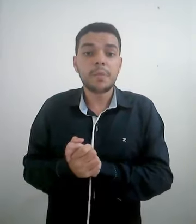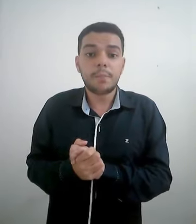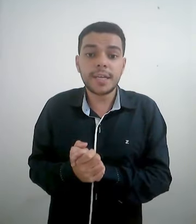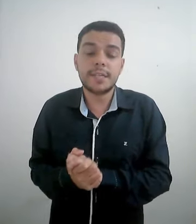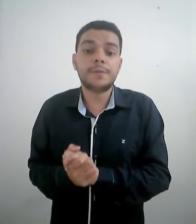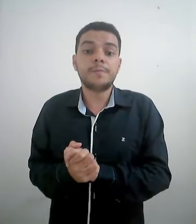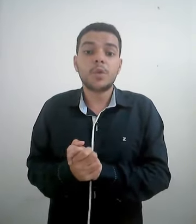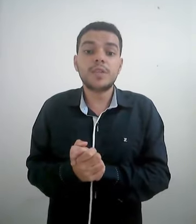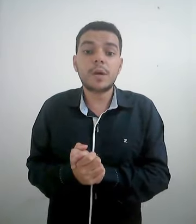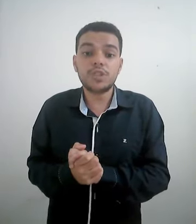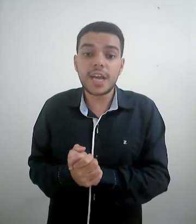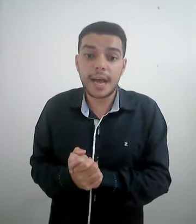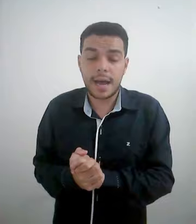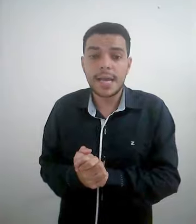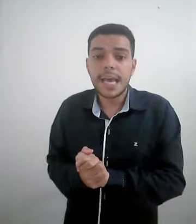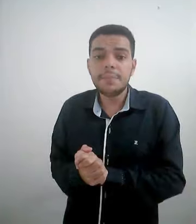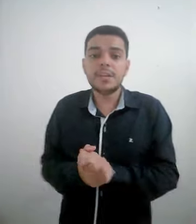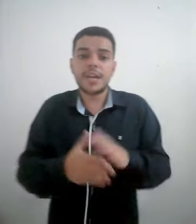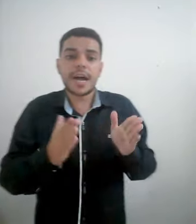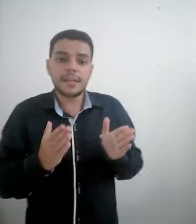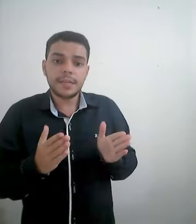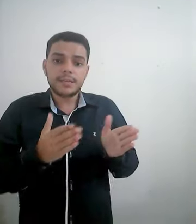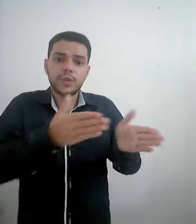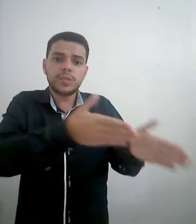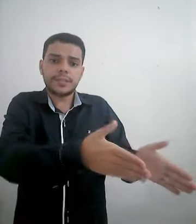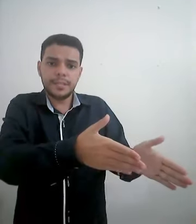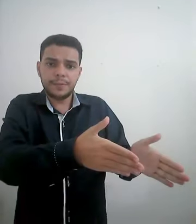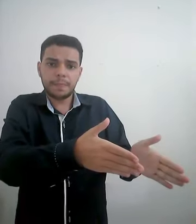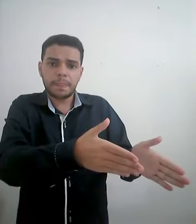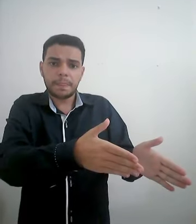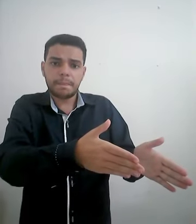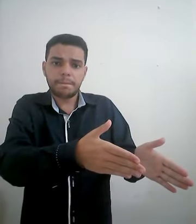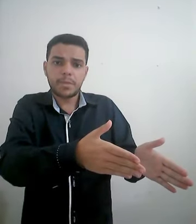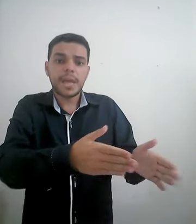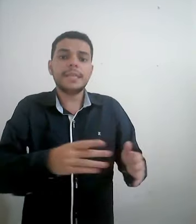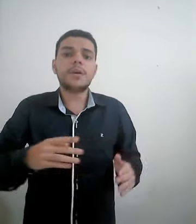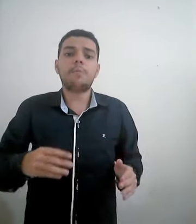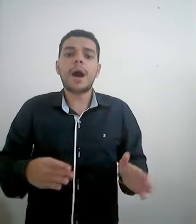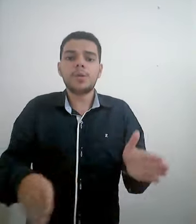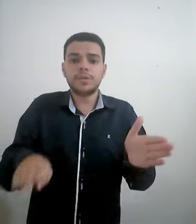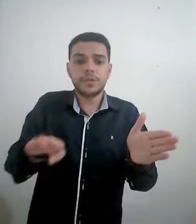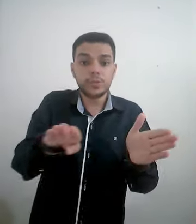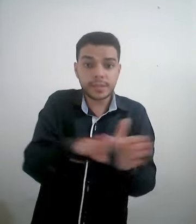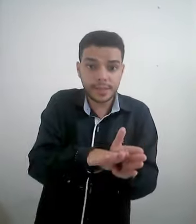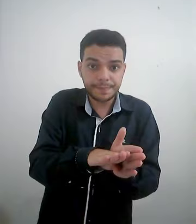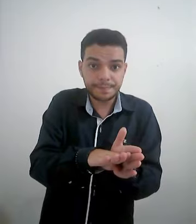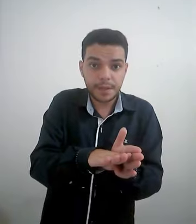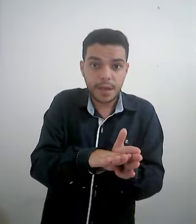Por exemplo, o sinal de chegar. Em Minas Gerais se usa assim. Em São Paulo se usa assim.